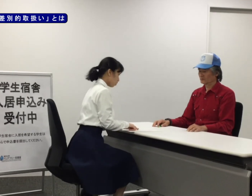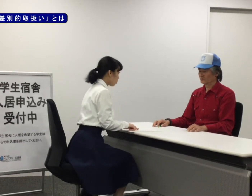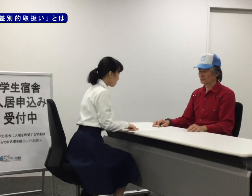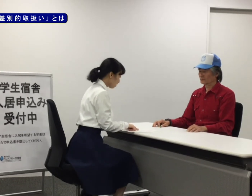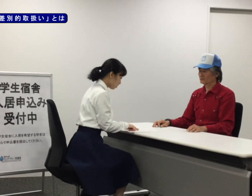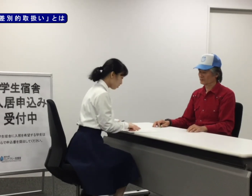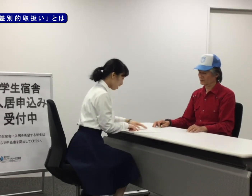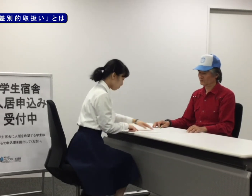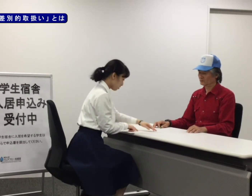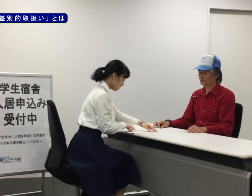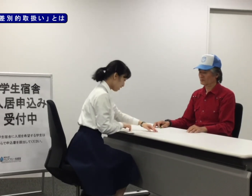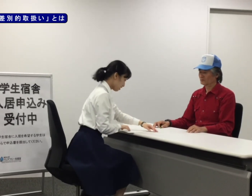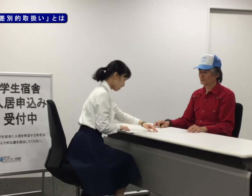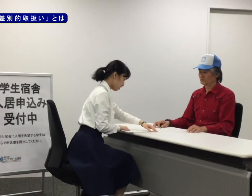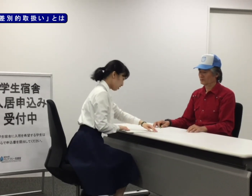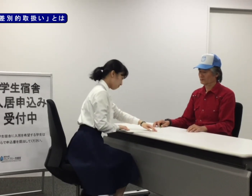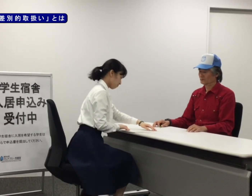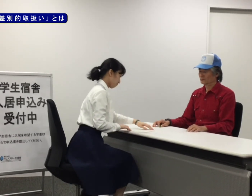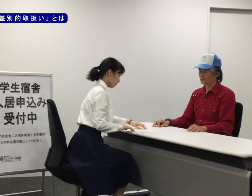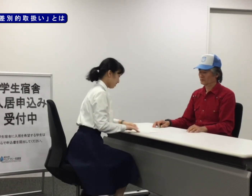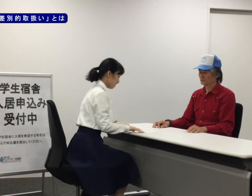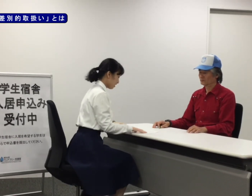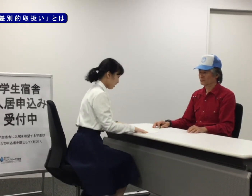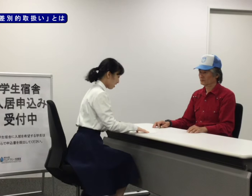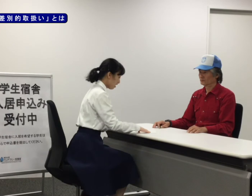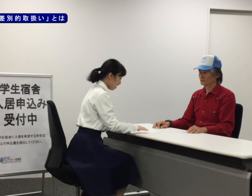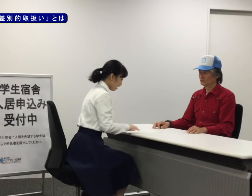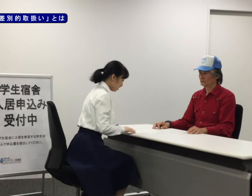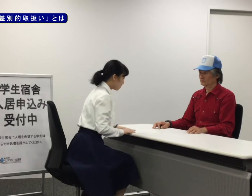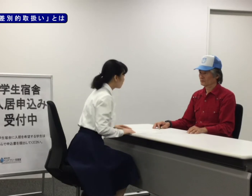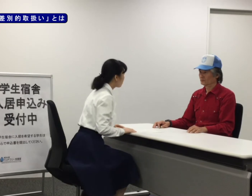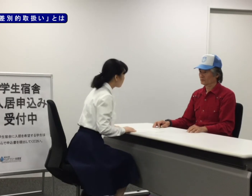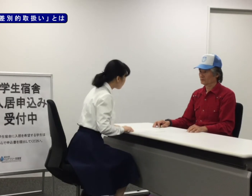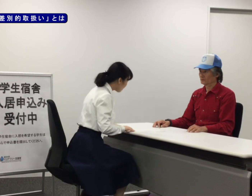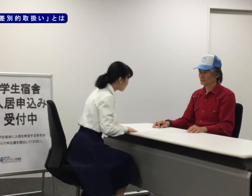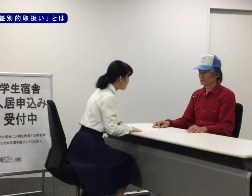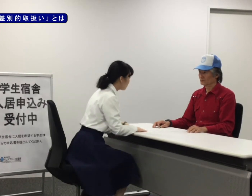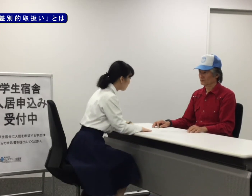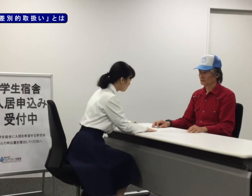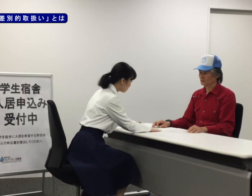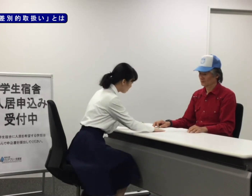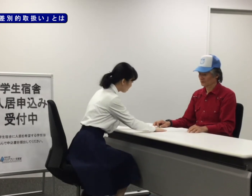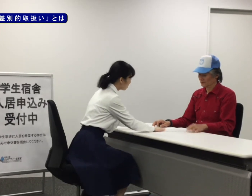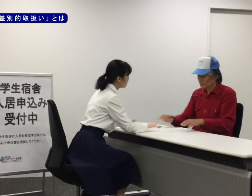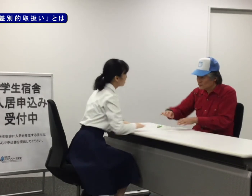聴覚障害をお持ちなんですねでしたら入居はお断りしております